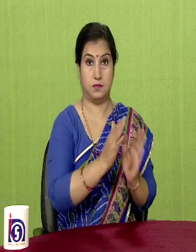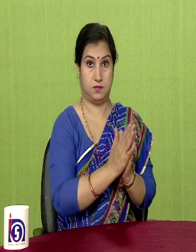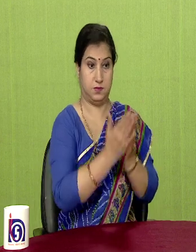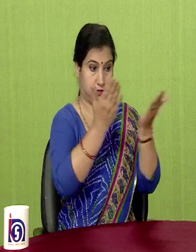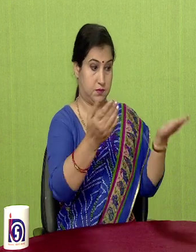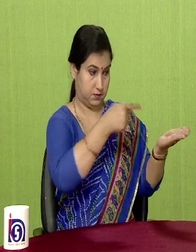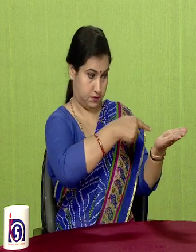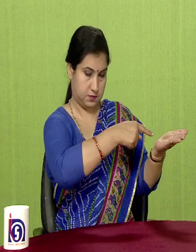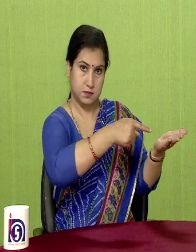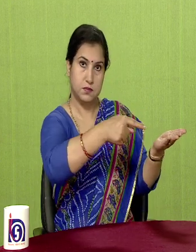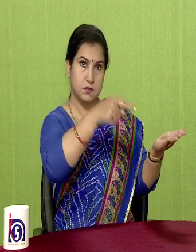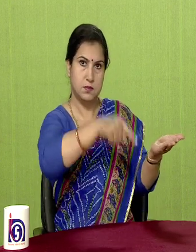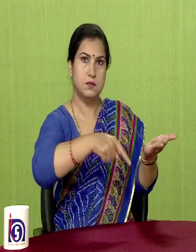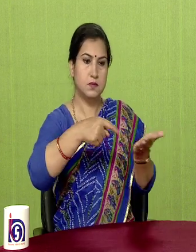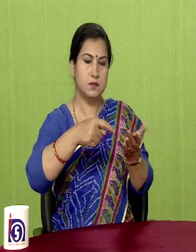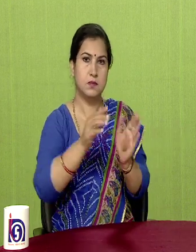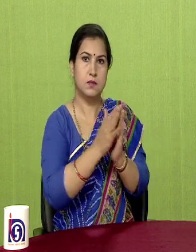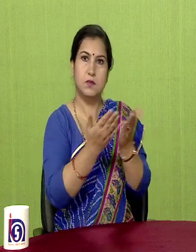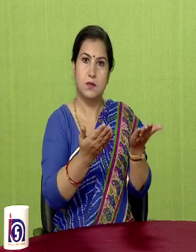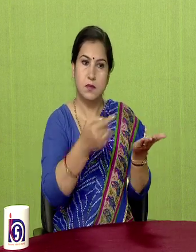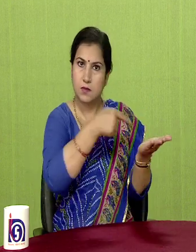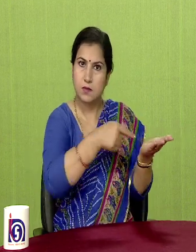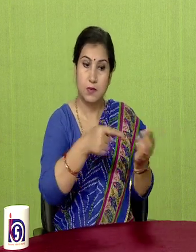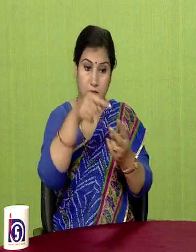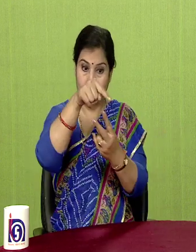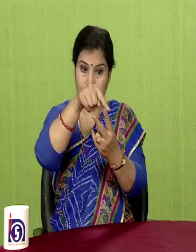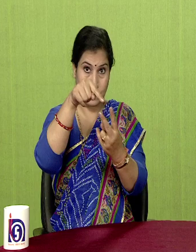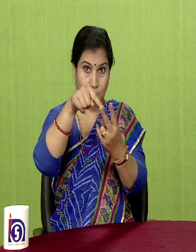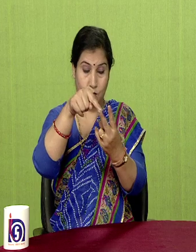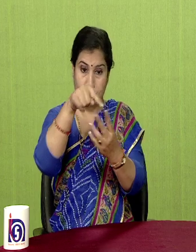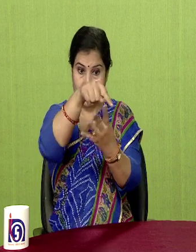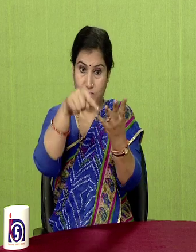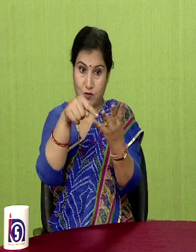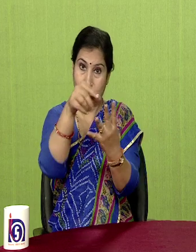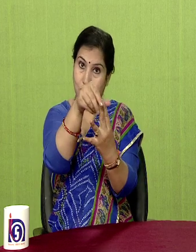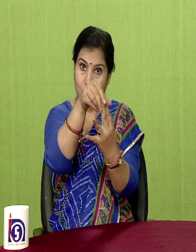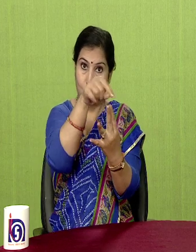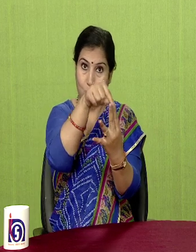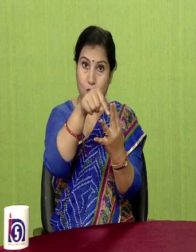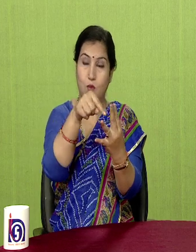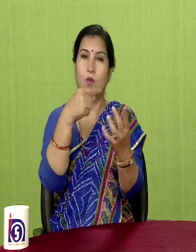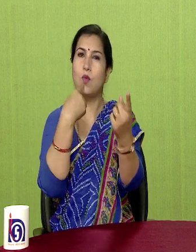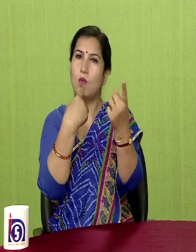रामचरितमानस में राम और भरत के प्रेम की चर्चा अनेक स्थानों पर हुई है।